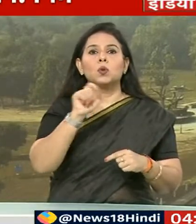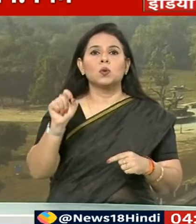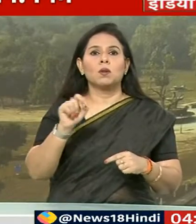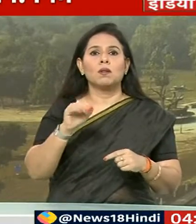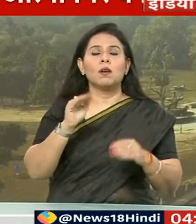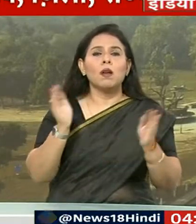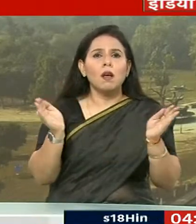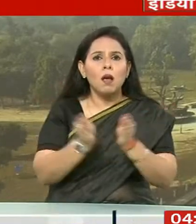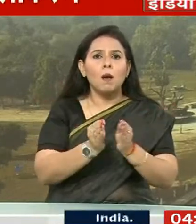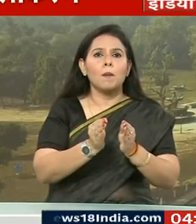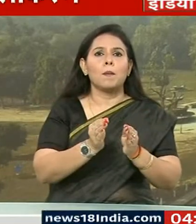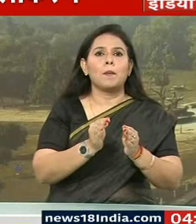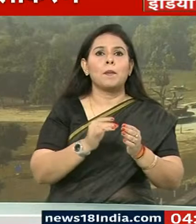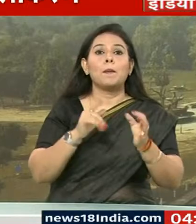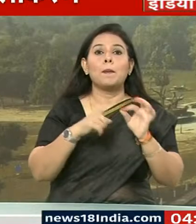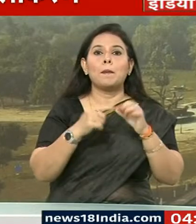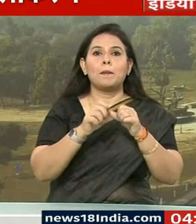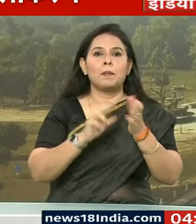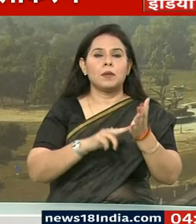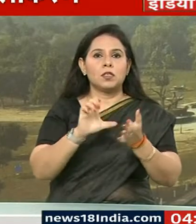कम पंचायतें